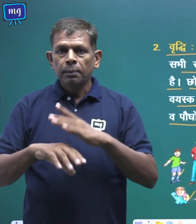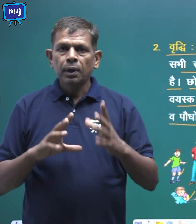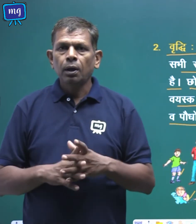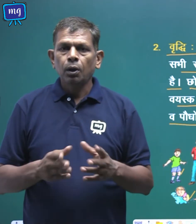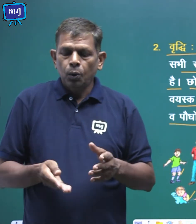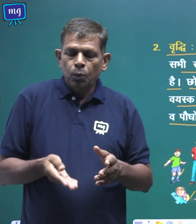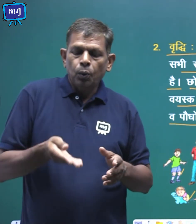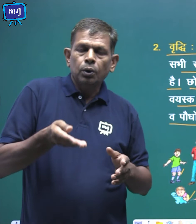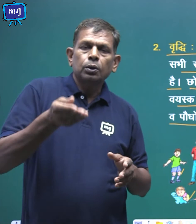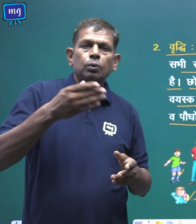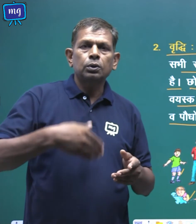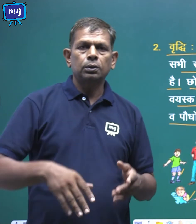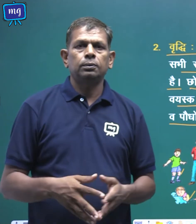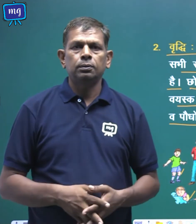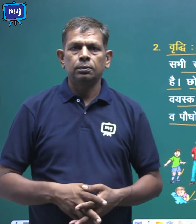वृद्धि होती है।